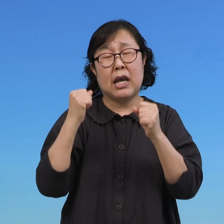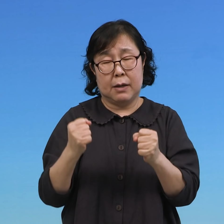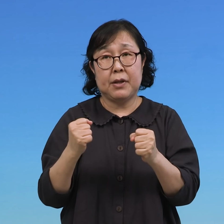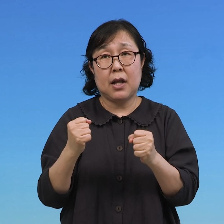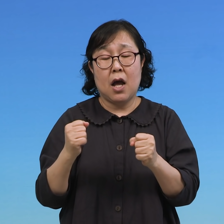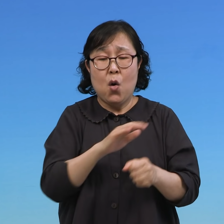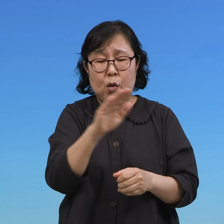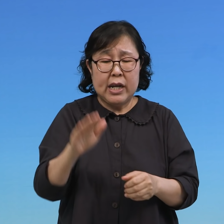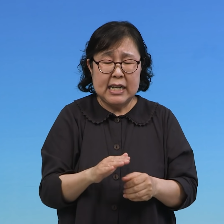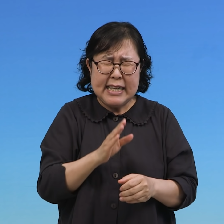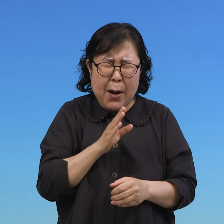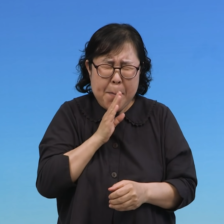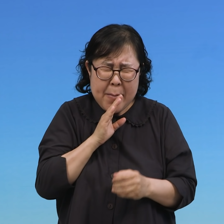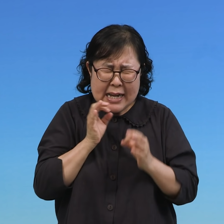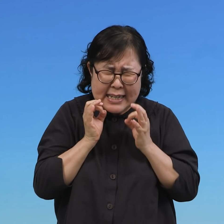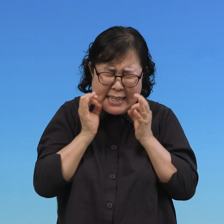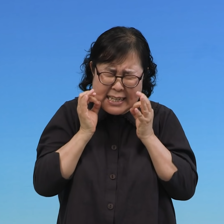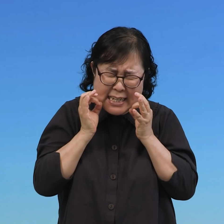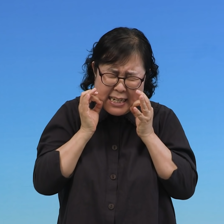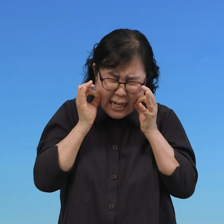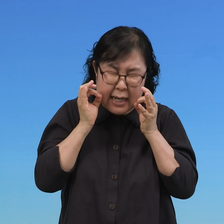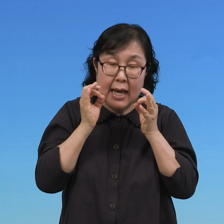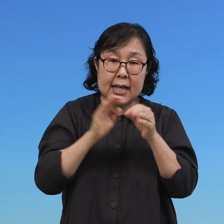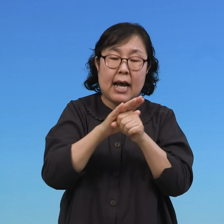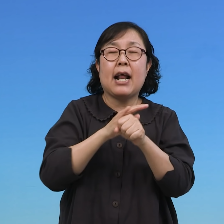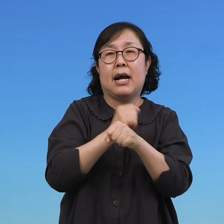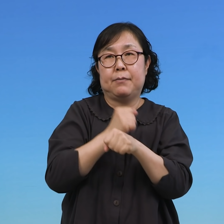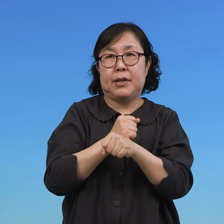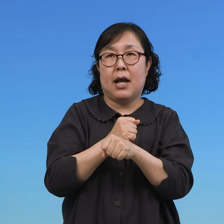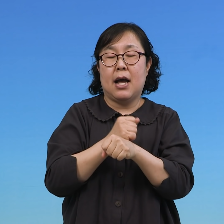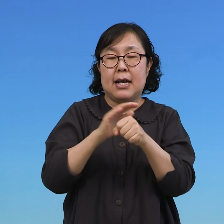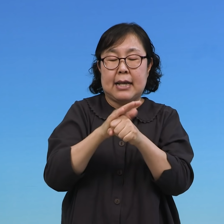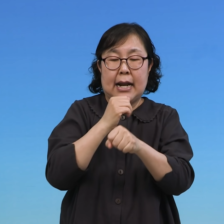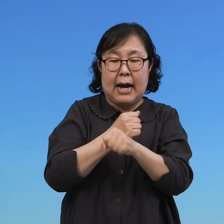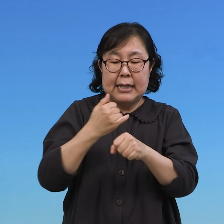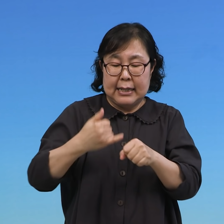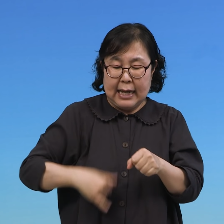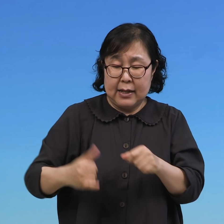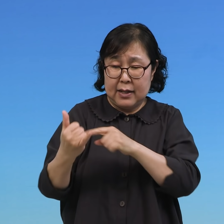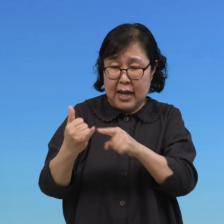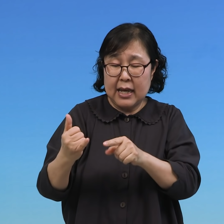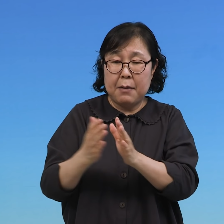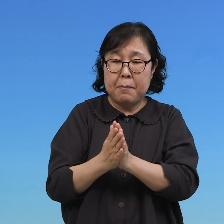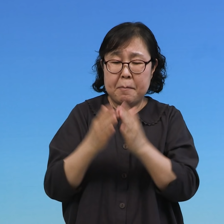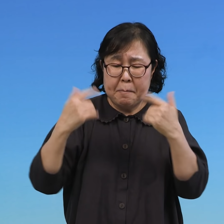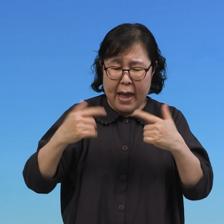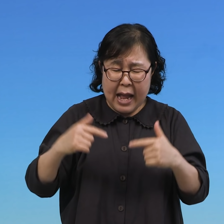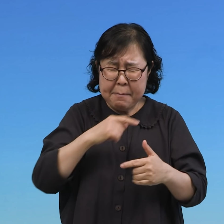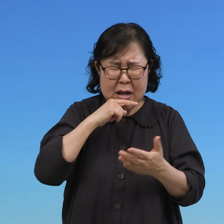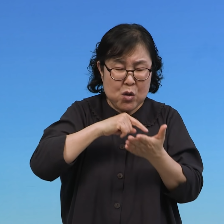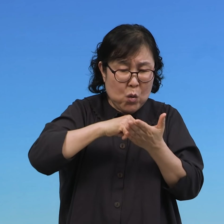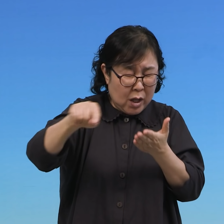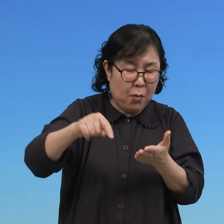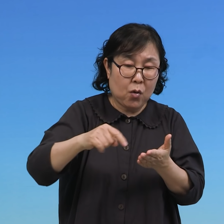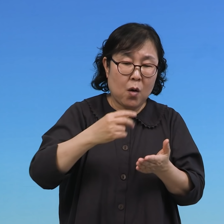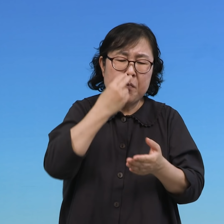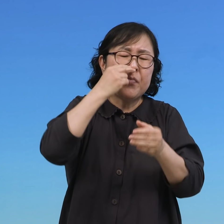하나님은 우리를 진짜 극진히 사랑하세요. 그 사랑하는 자녀들에게 맨날 손해보고